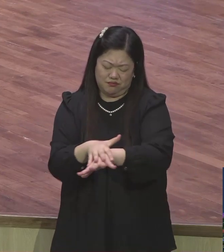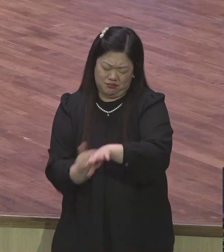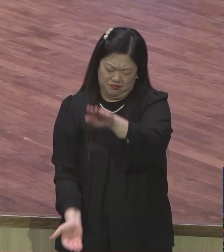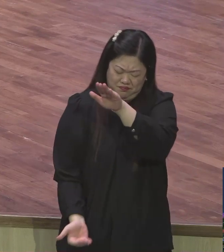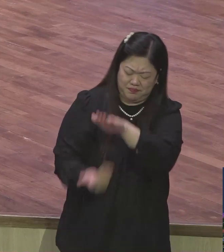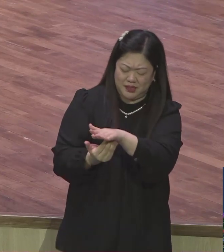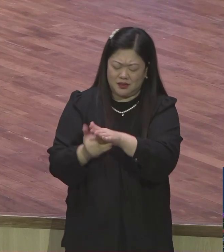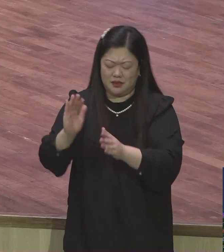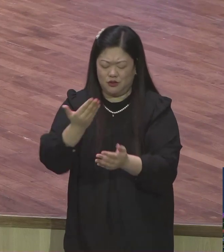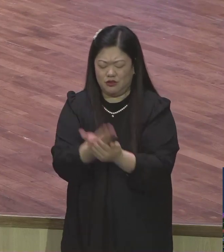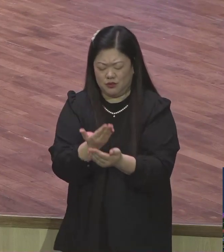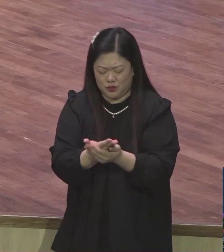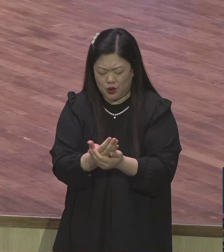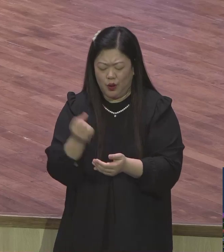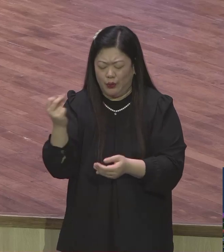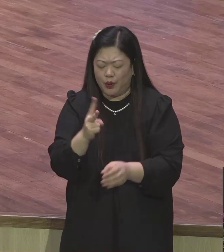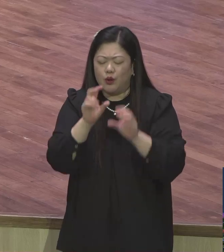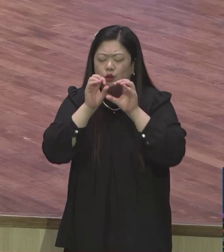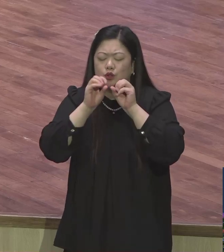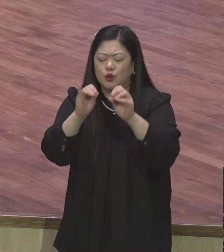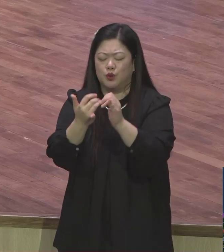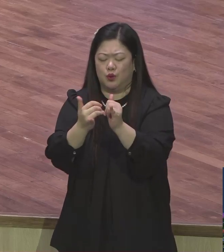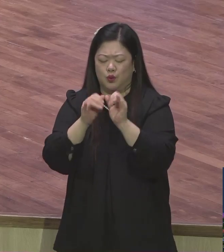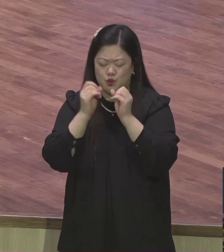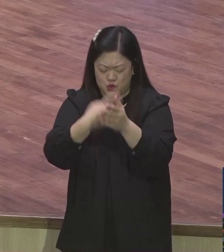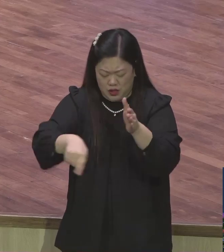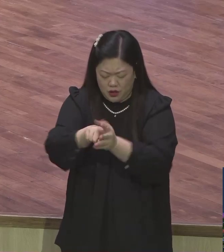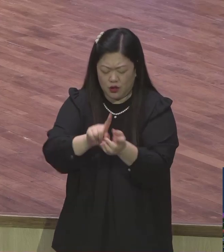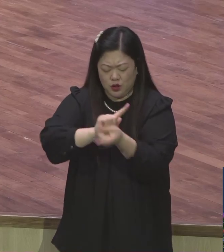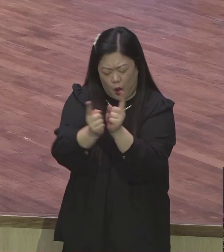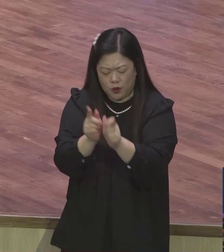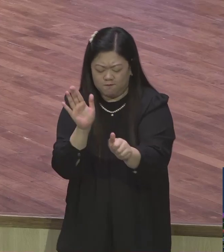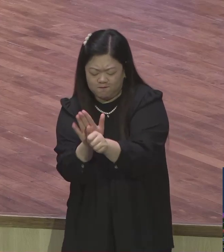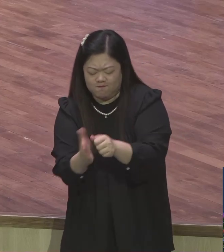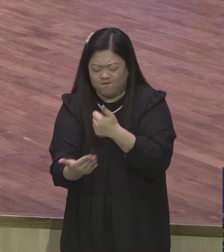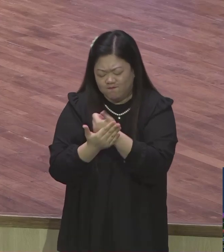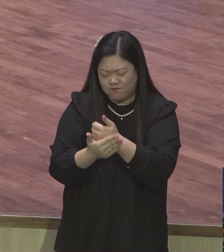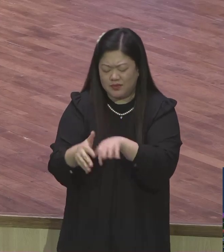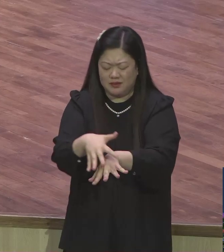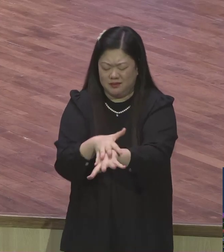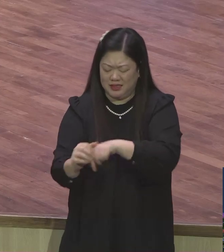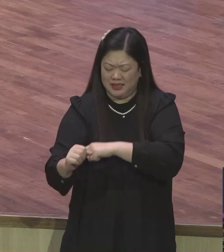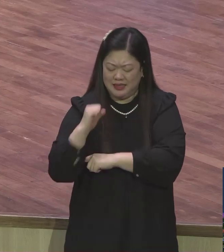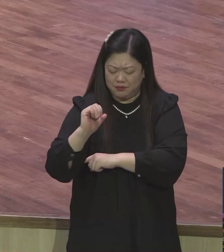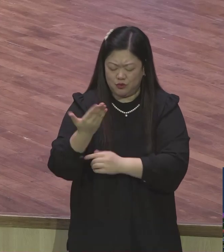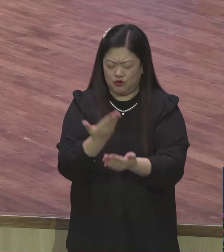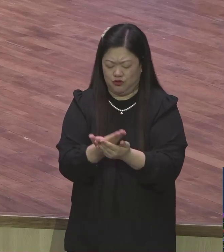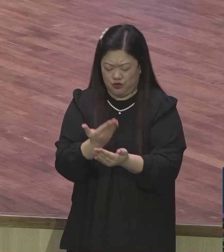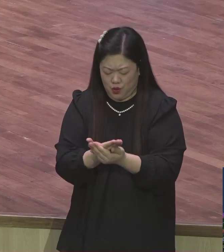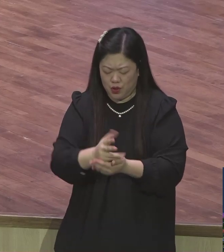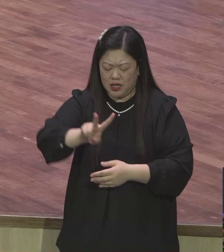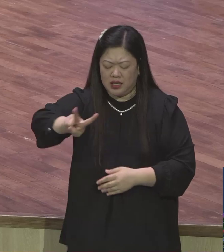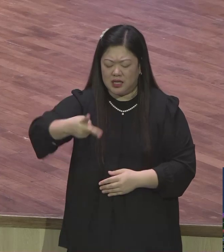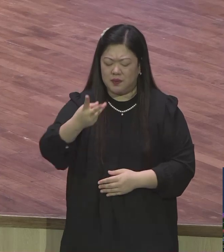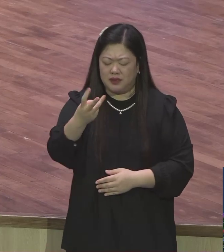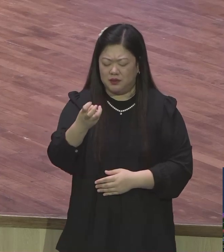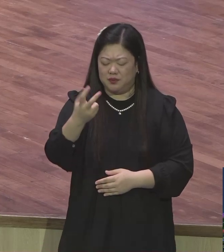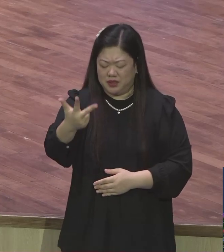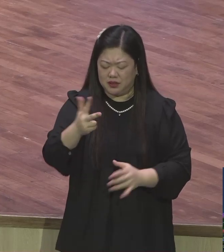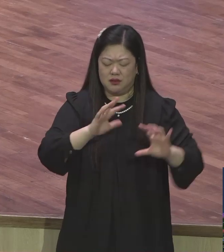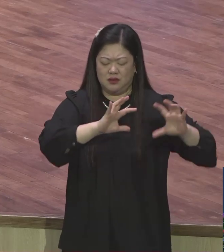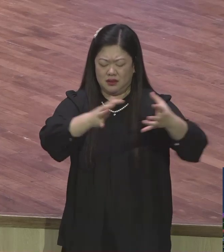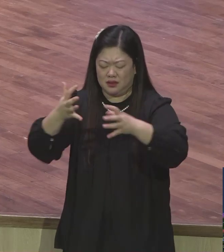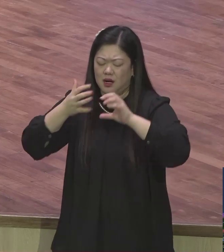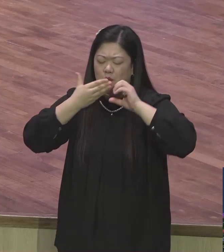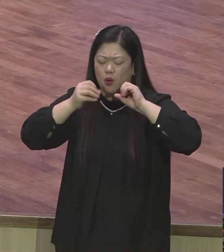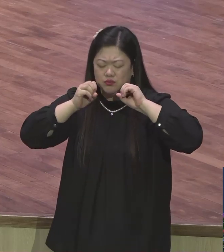다 전도자의 동역자들이 되게 도와 주옵소서. 오직 237 나라 복음하여 쓰임 받는 귀한 성도들 다 되게